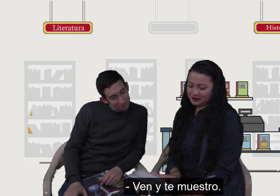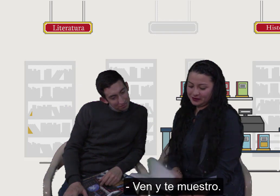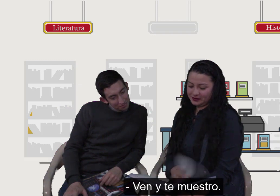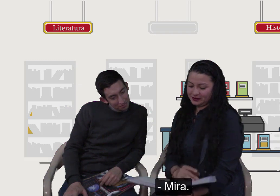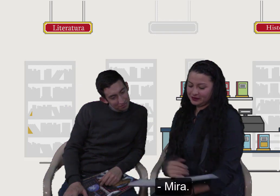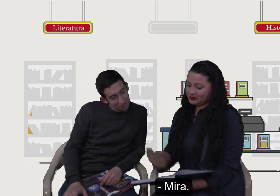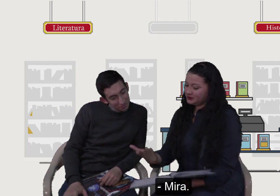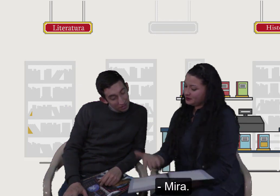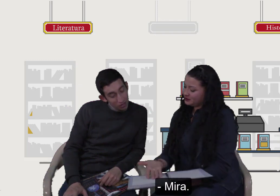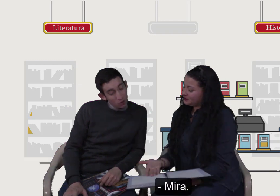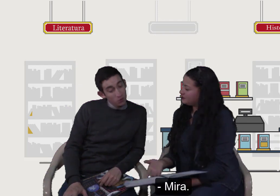Mira